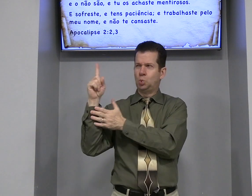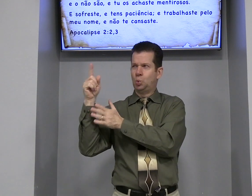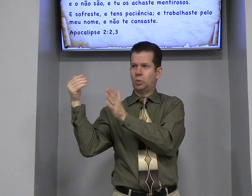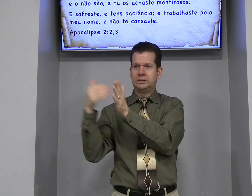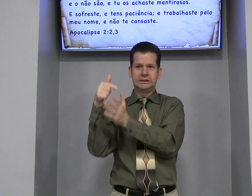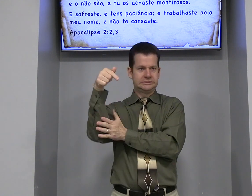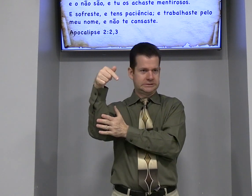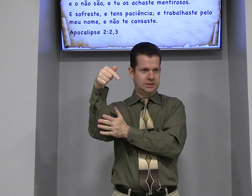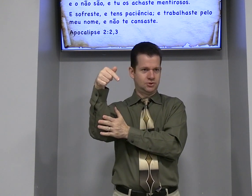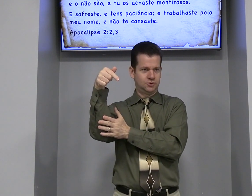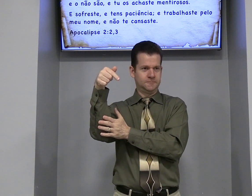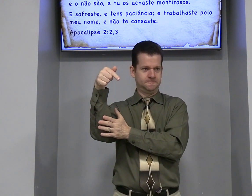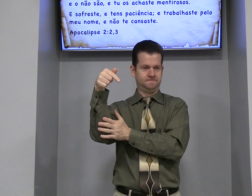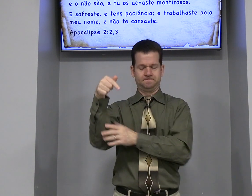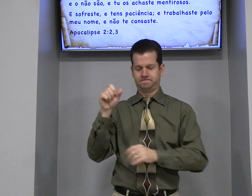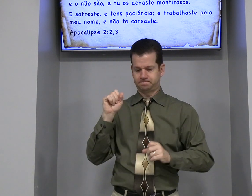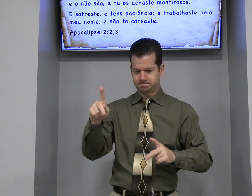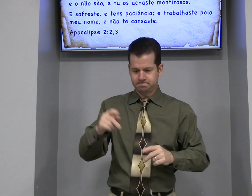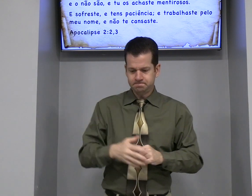Capítulo 2, versículo 1 até 7.